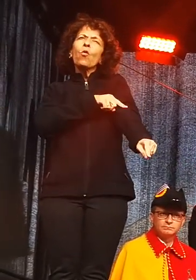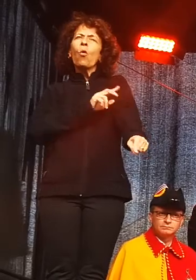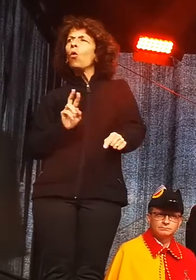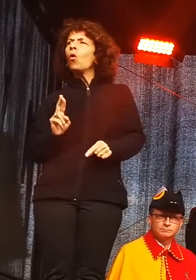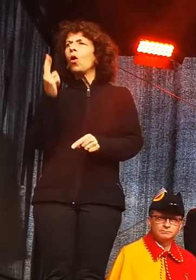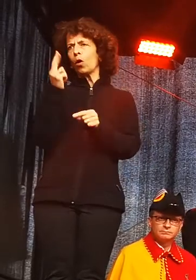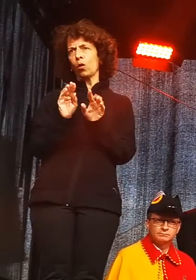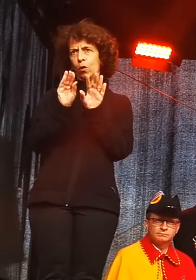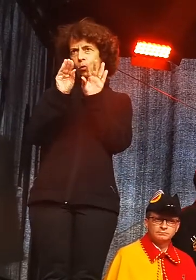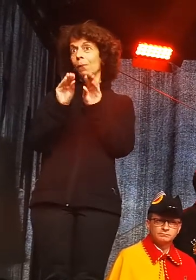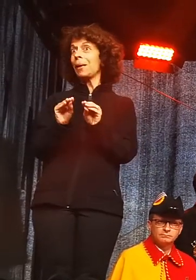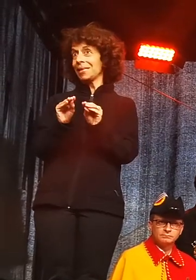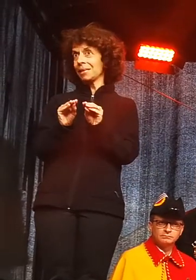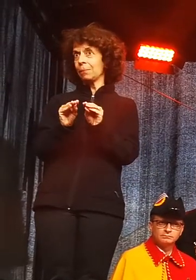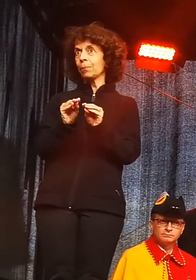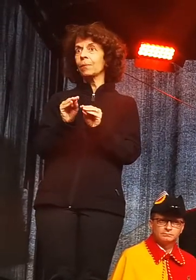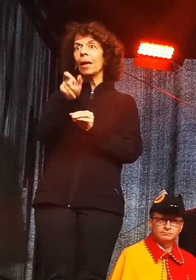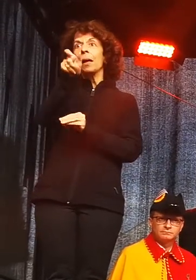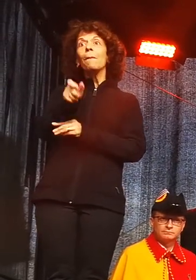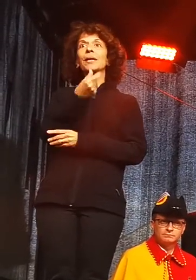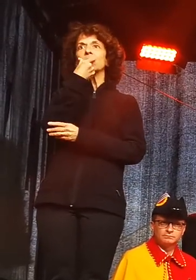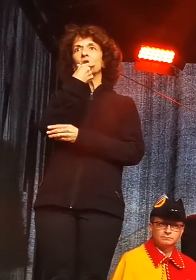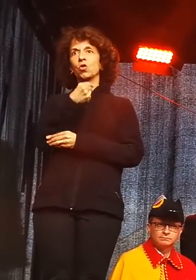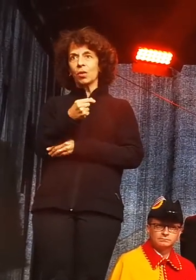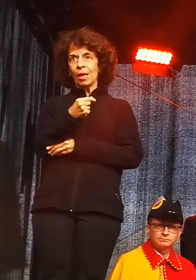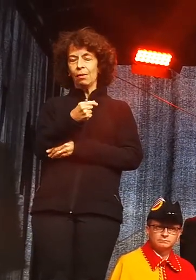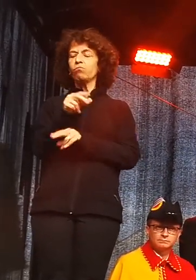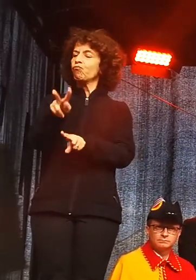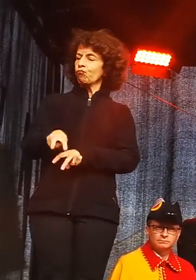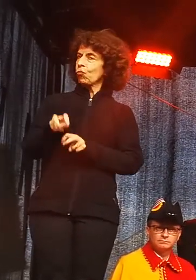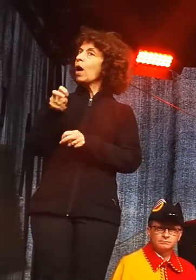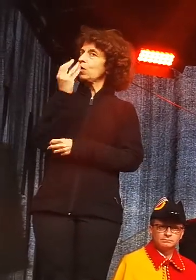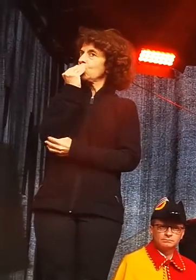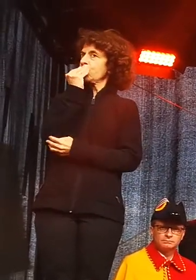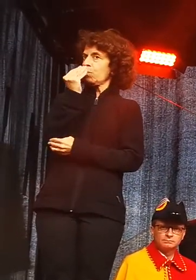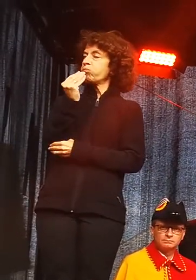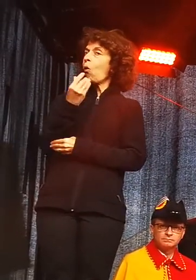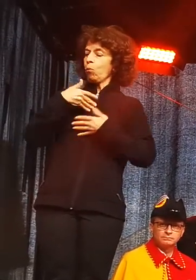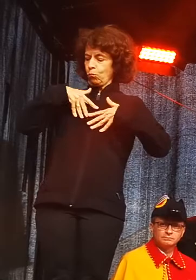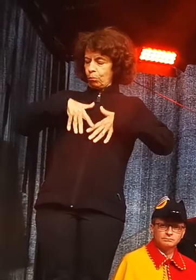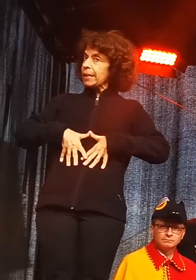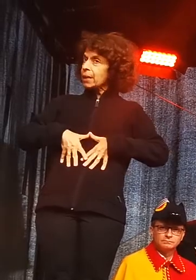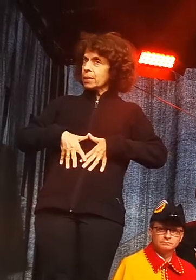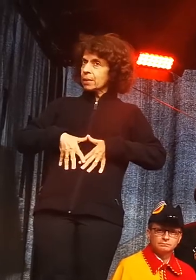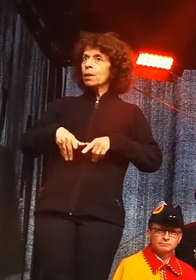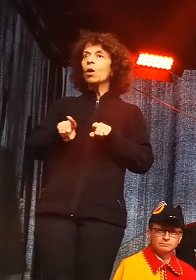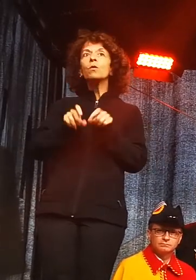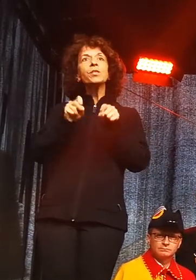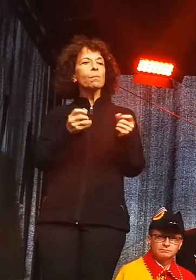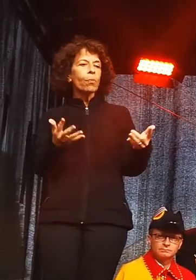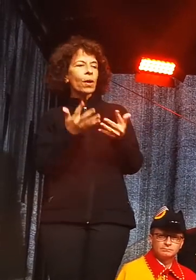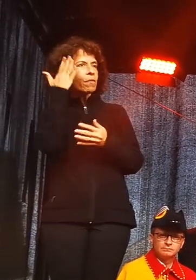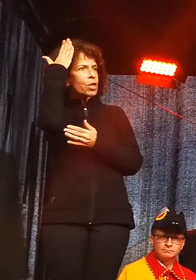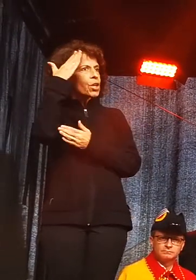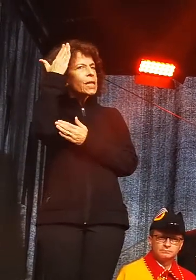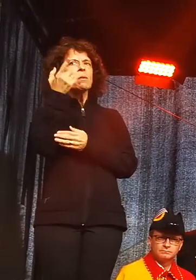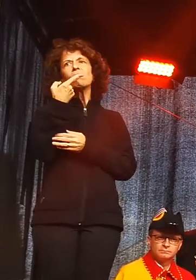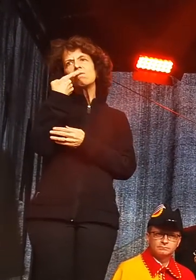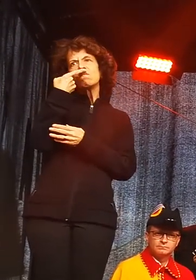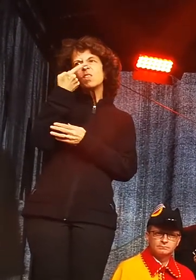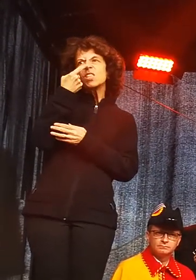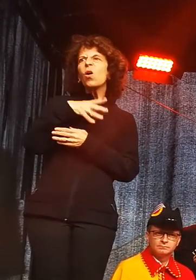le site. Ces premiers Genevois, ils pratiquent l'agriculture et ils sont capables aussi de faire de l'élevage. Ils avaient